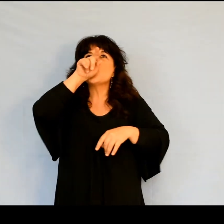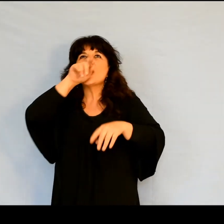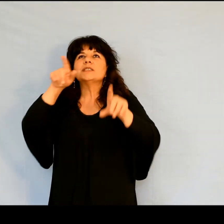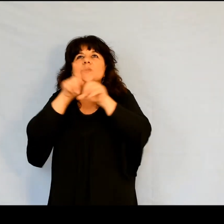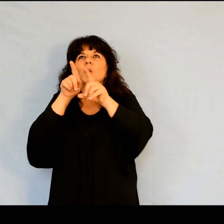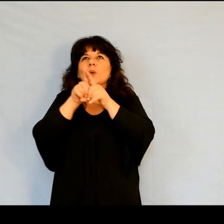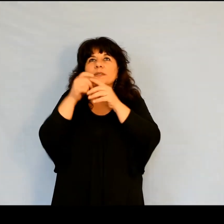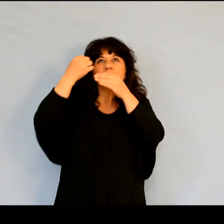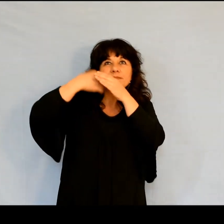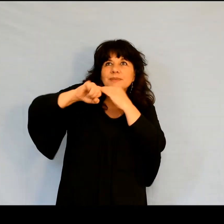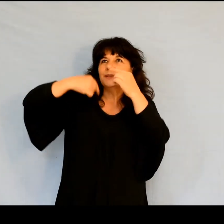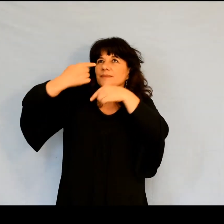la terre.